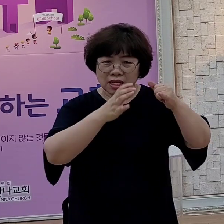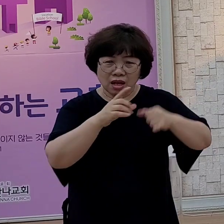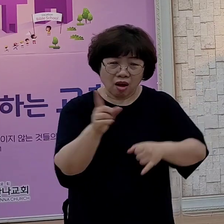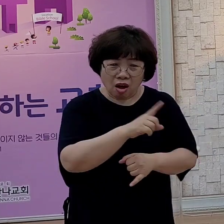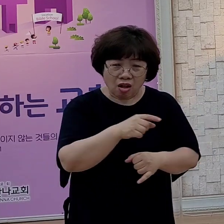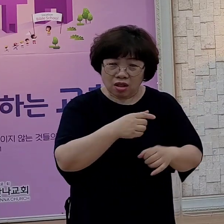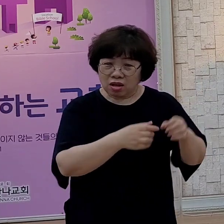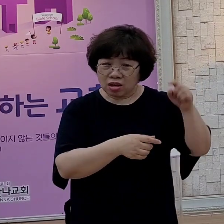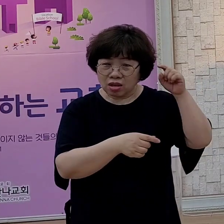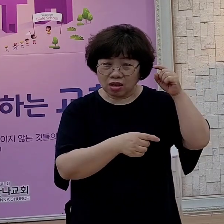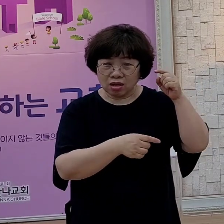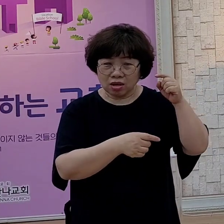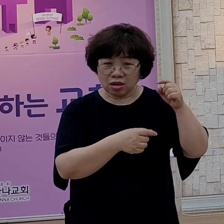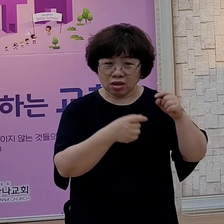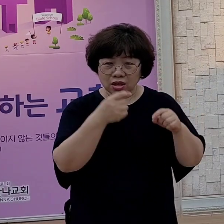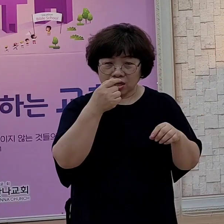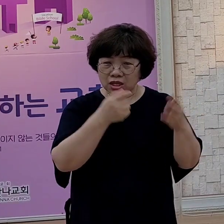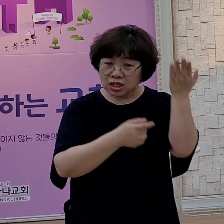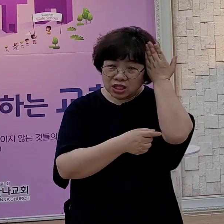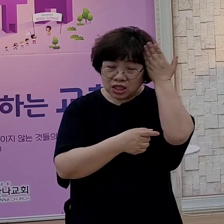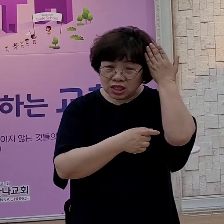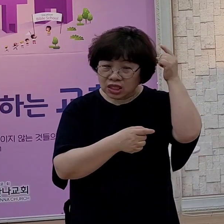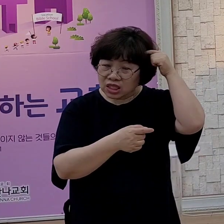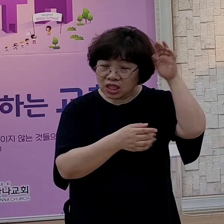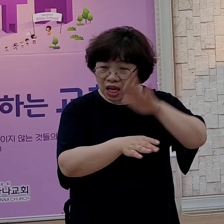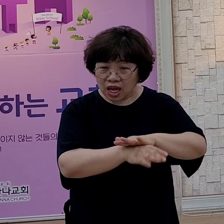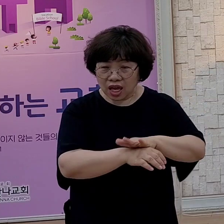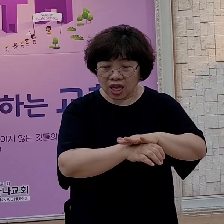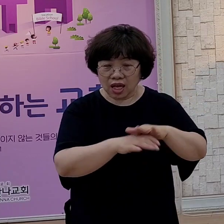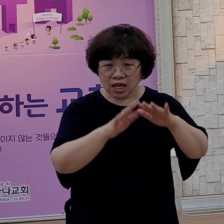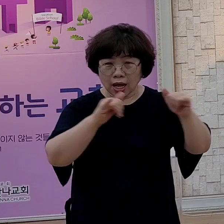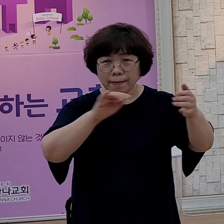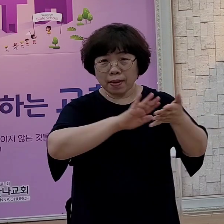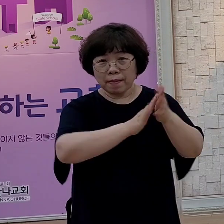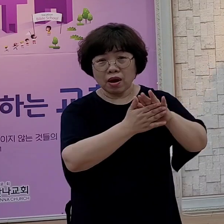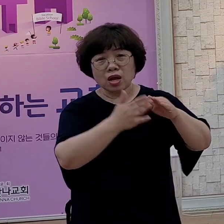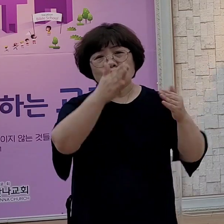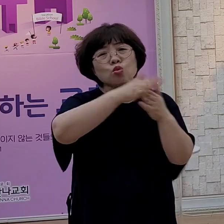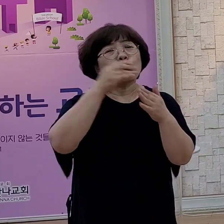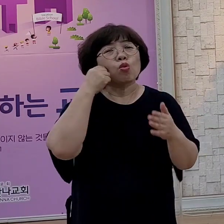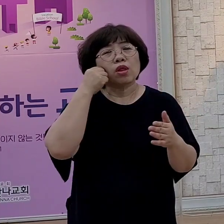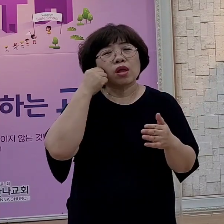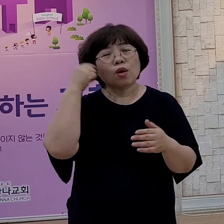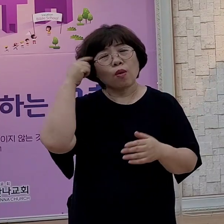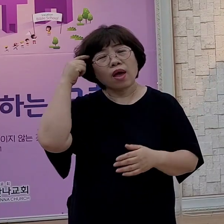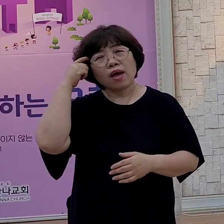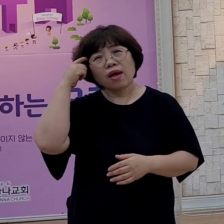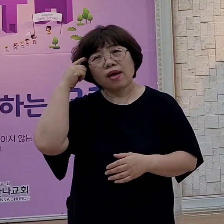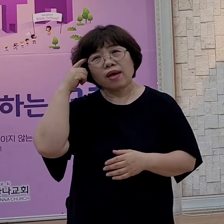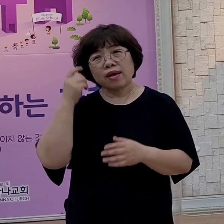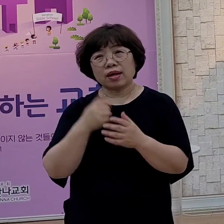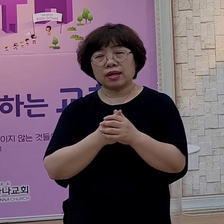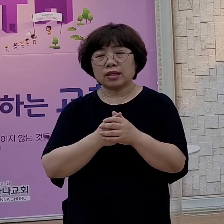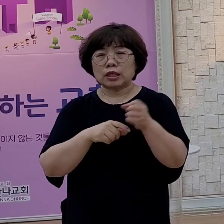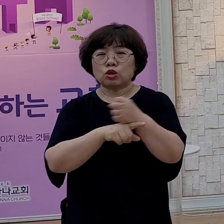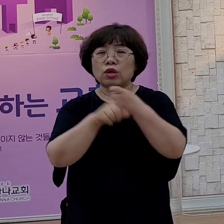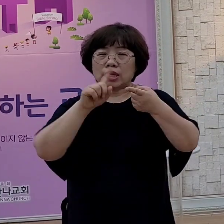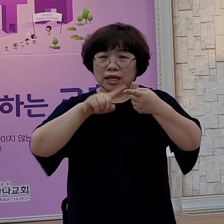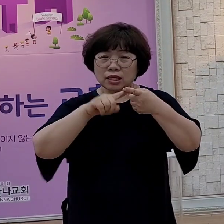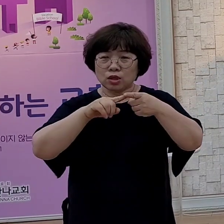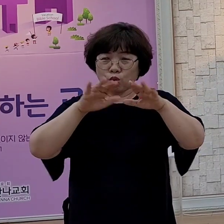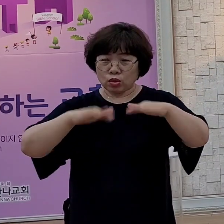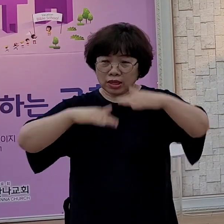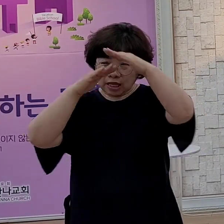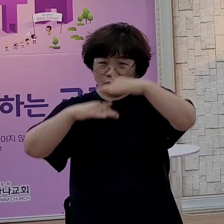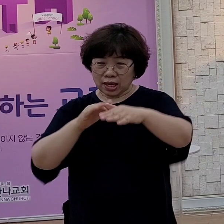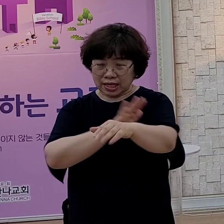어떤 지식과 지혜도 사람을 바꾸지 못한다라는 것이죠. 왜냐하면 오늘 그 이유들이 아주 잘